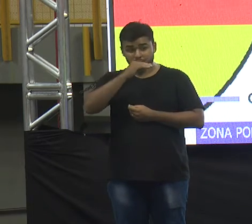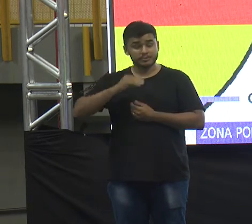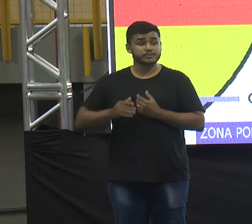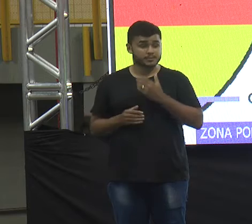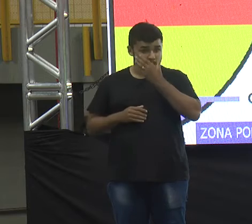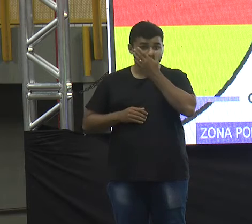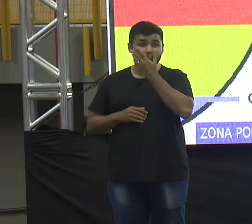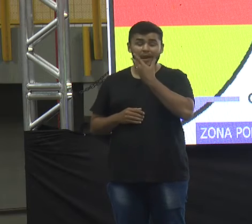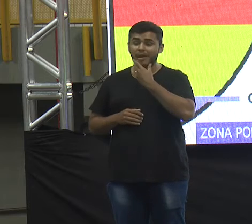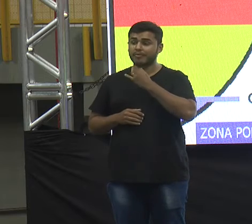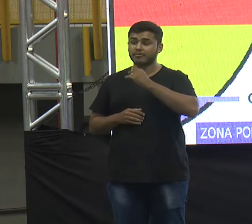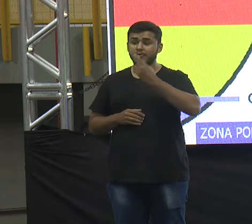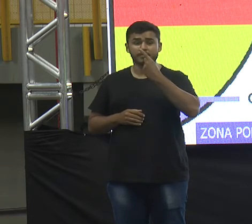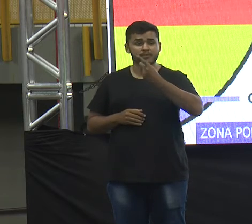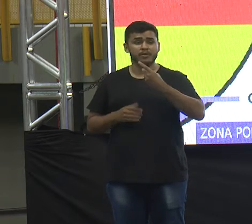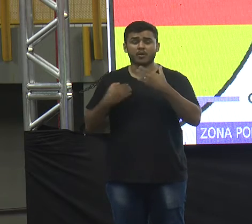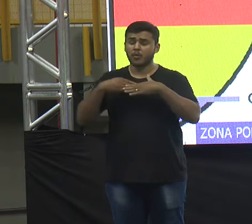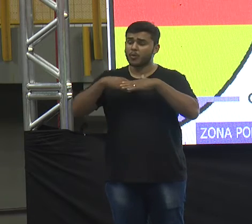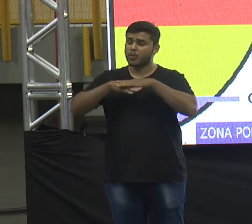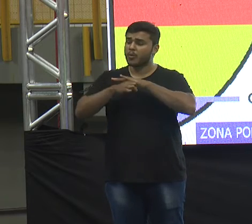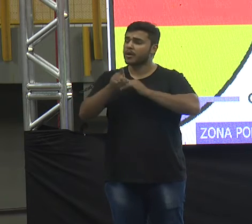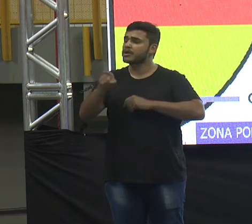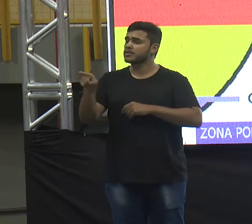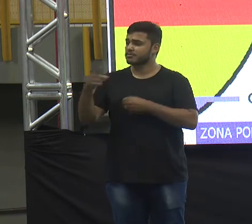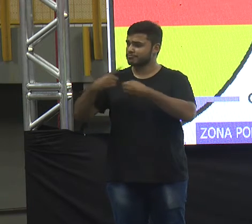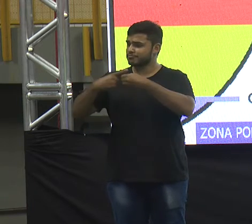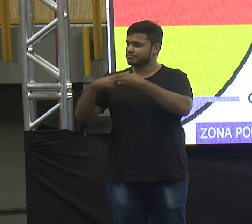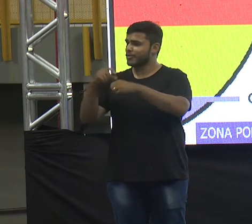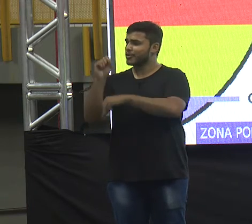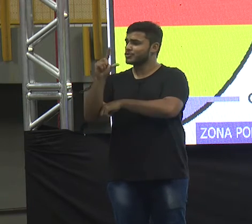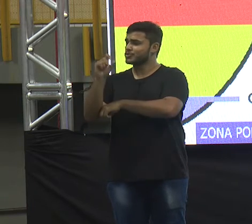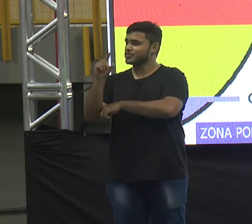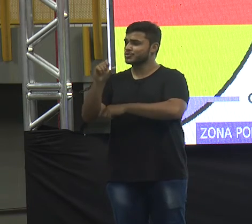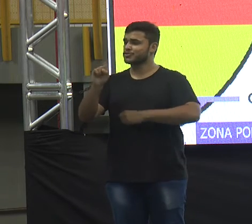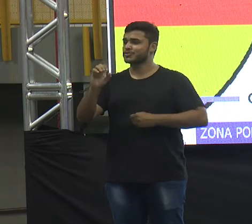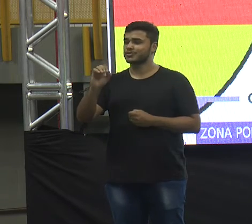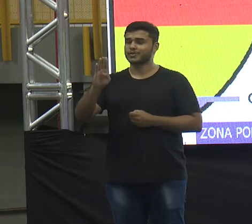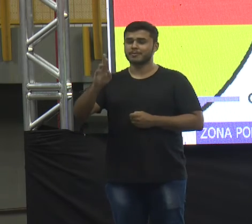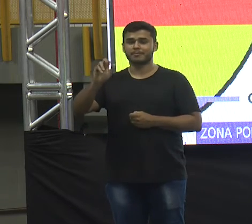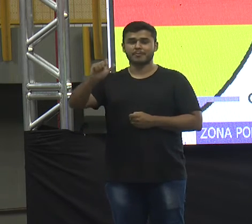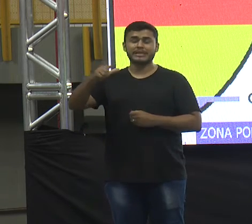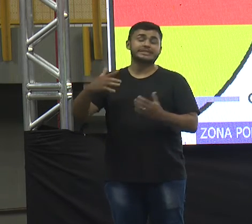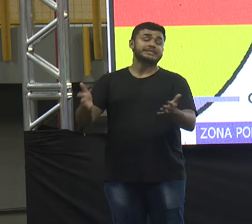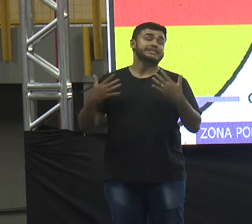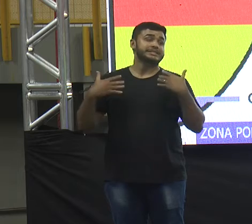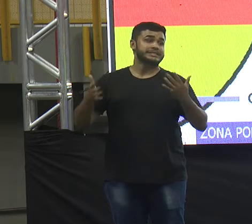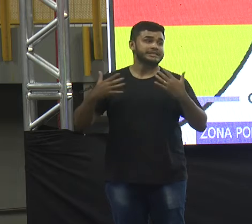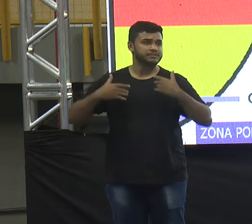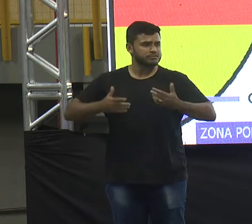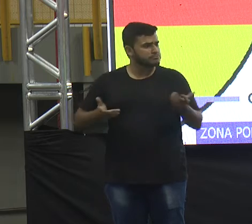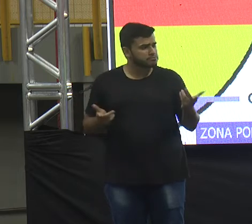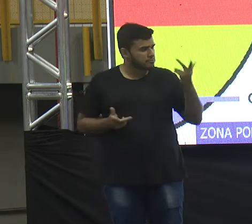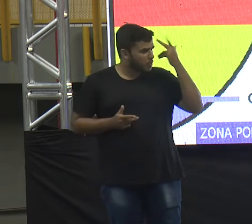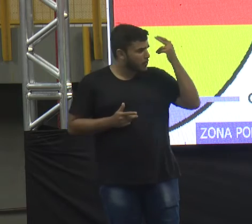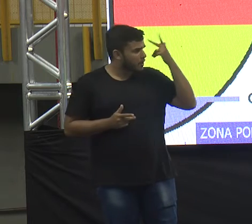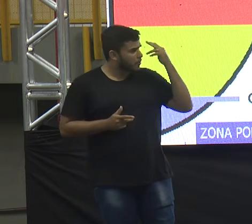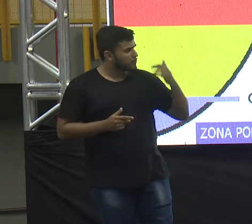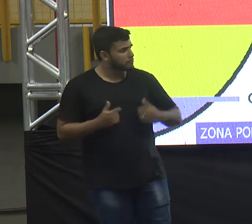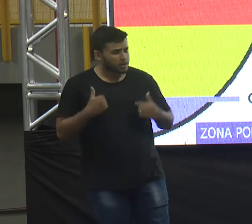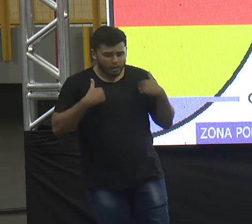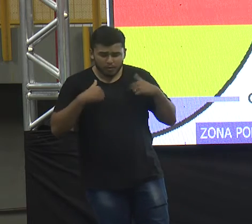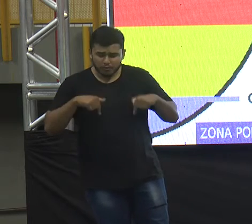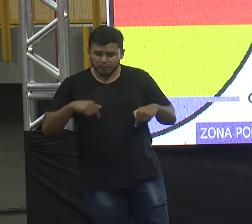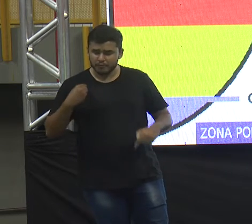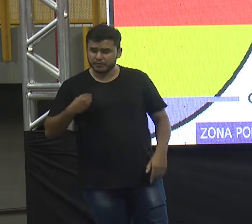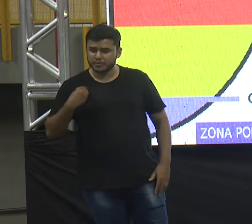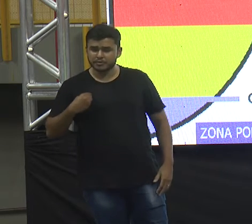habituam. Se habituam. Você chegar lá em Sobral e perguntar, eita, que calor. O cara vai olhar para ti e vai dizer, que calor?